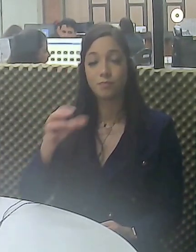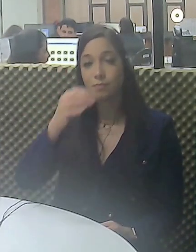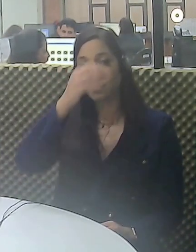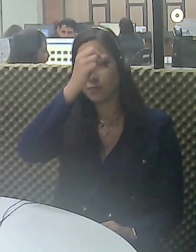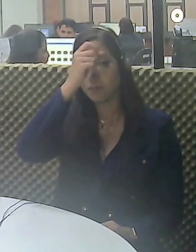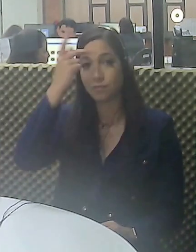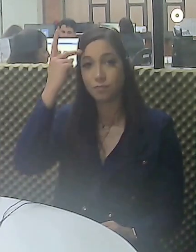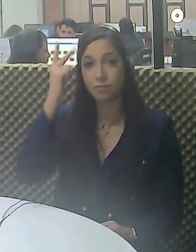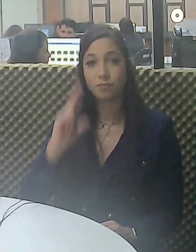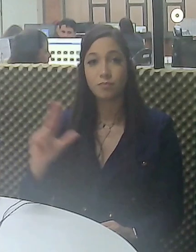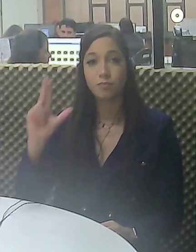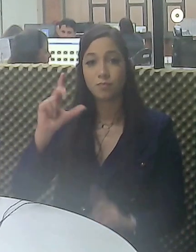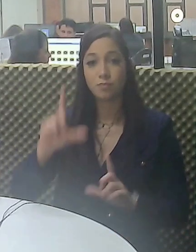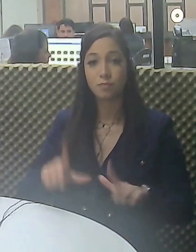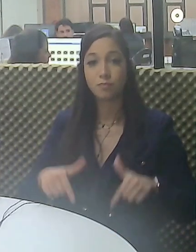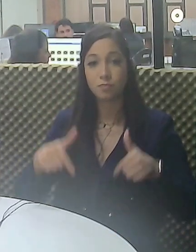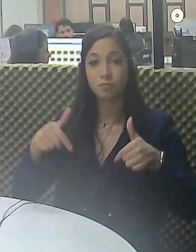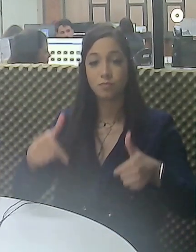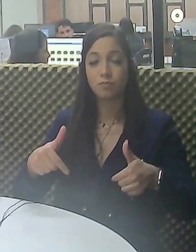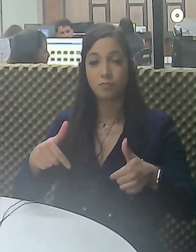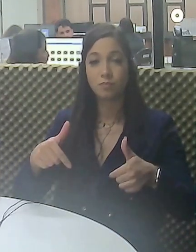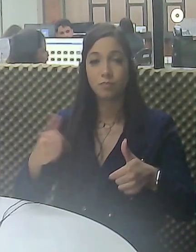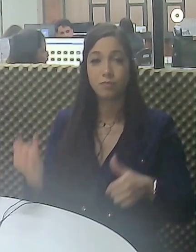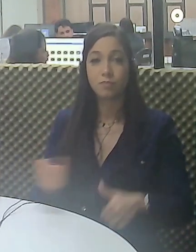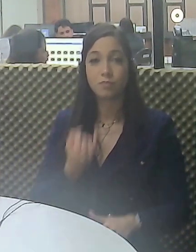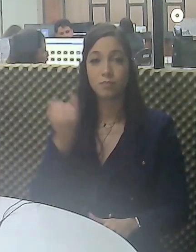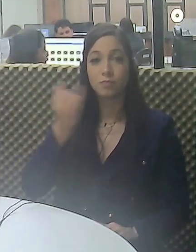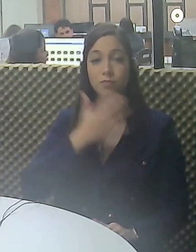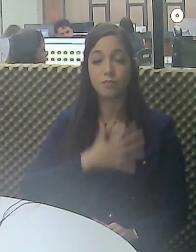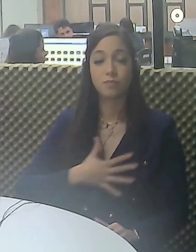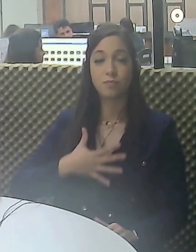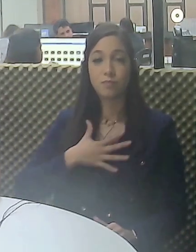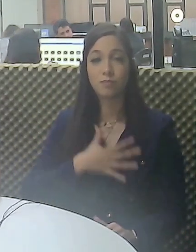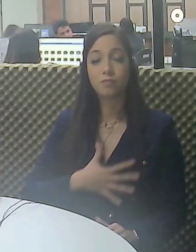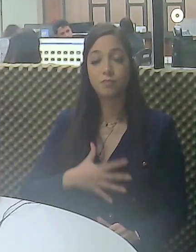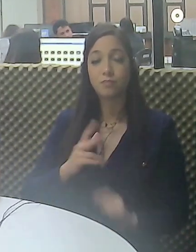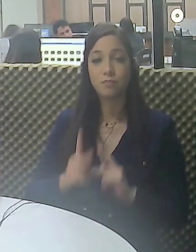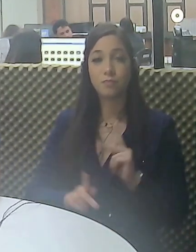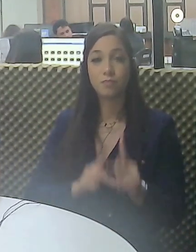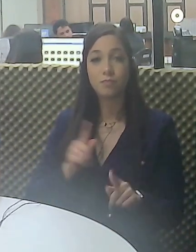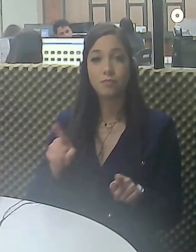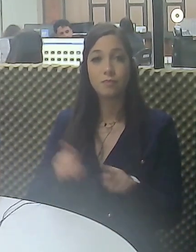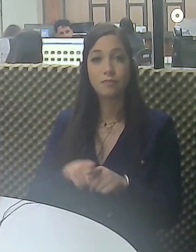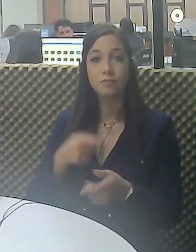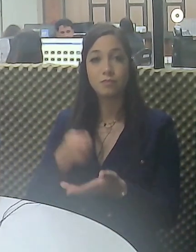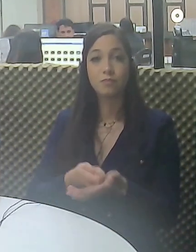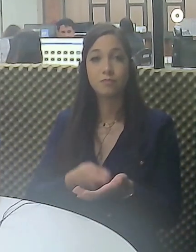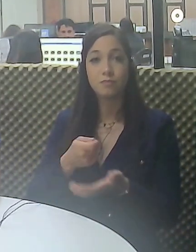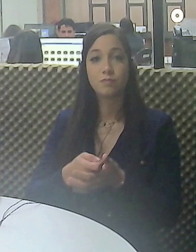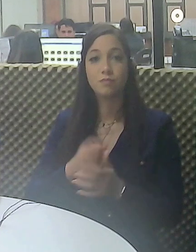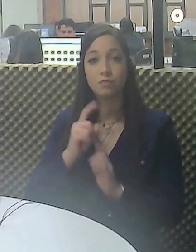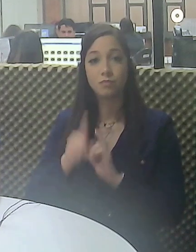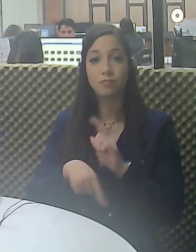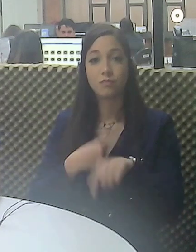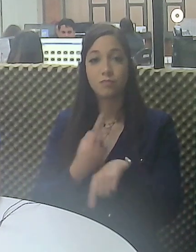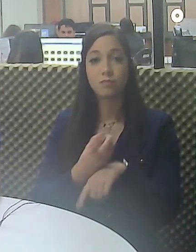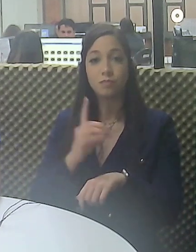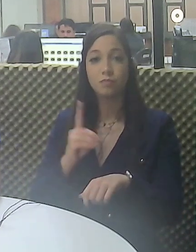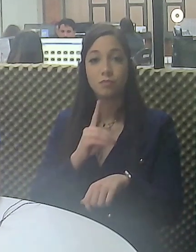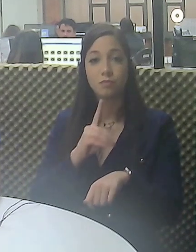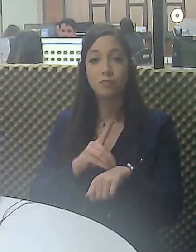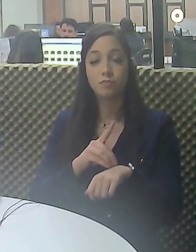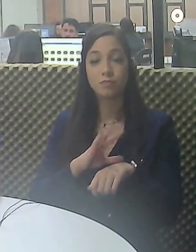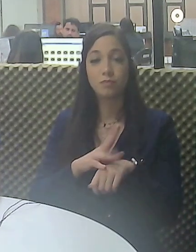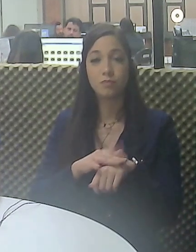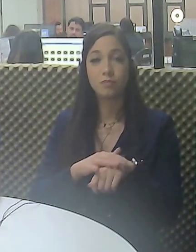tem executado diferentes ações importantes para o bem-estar da população e também no combate do avanço do Aedes aegypti e